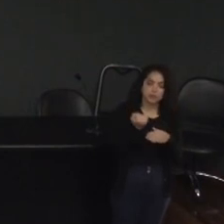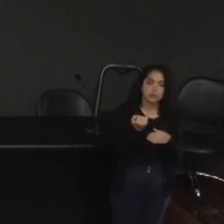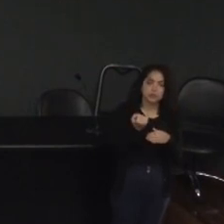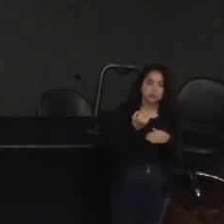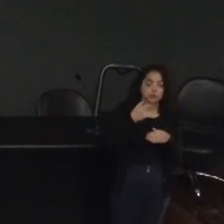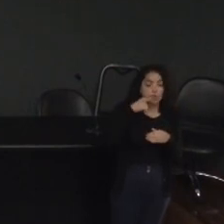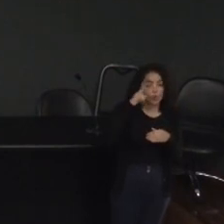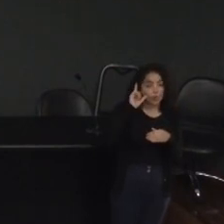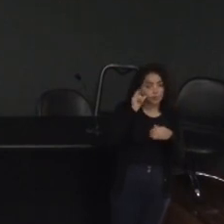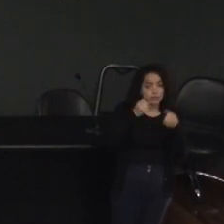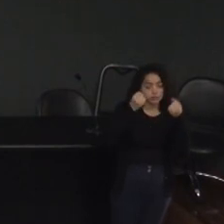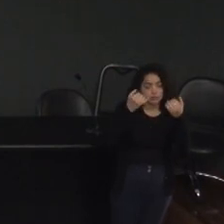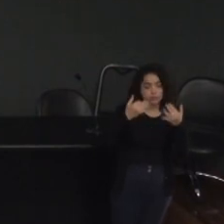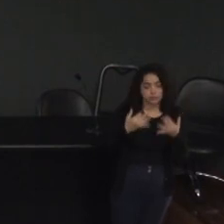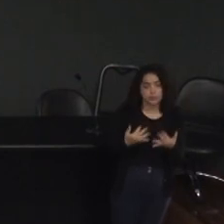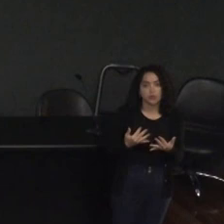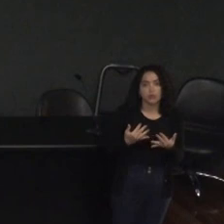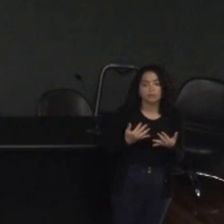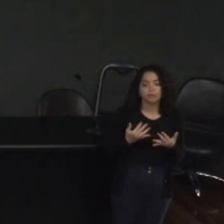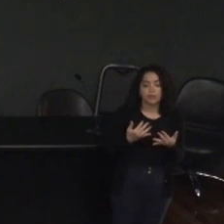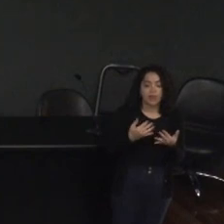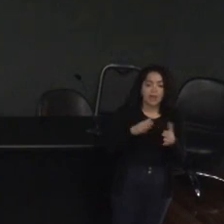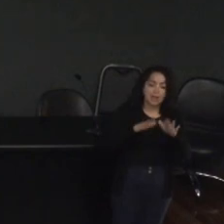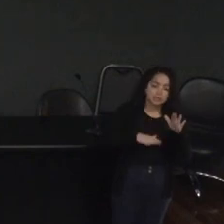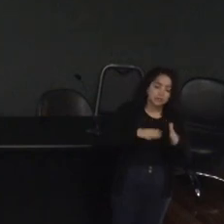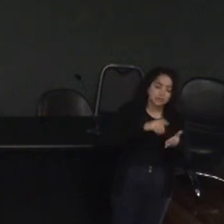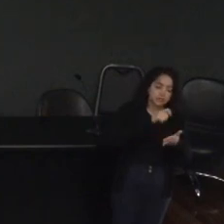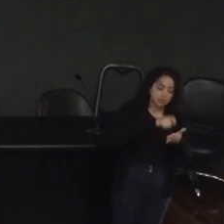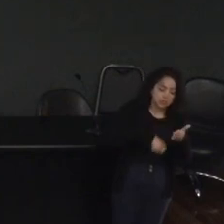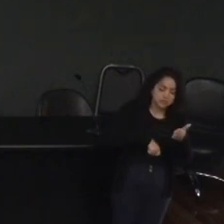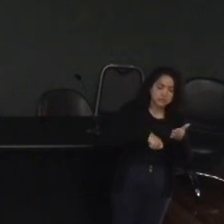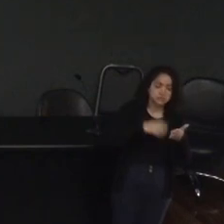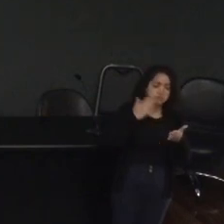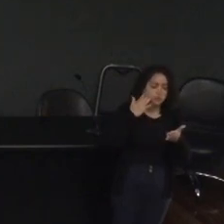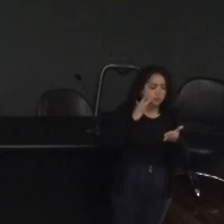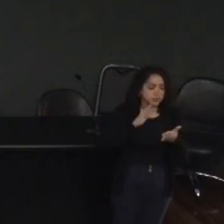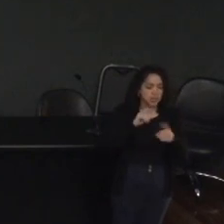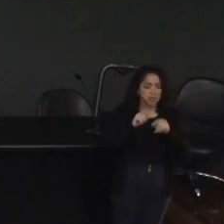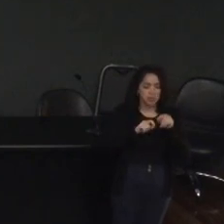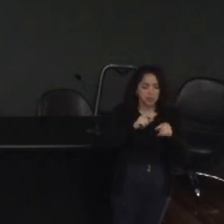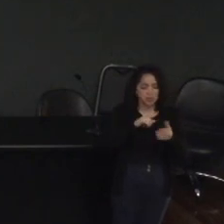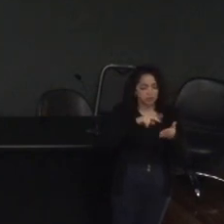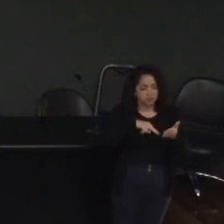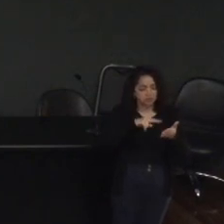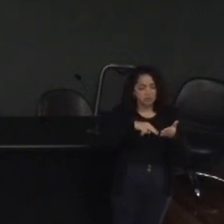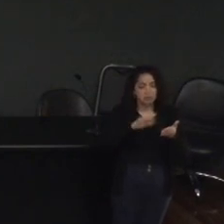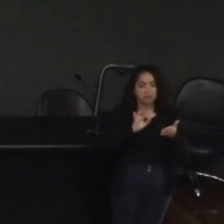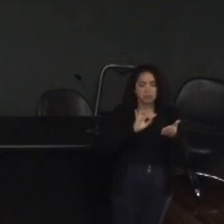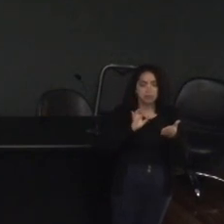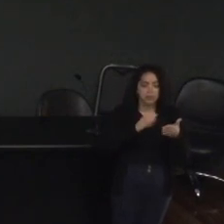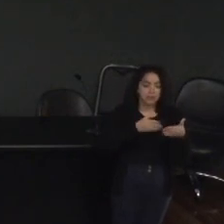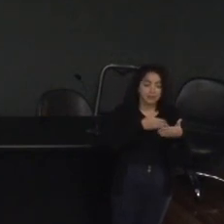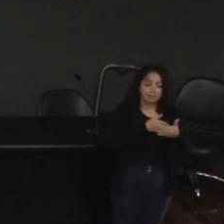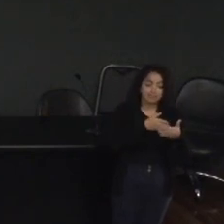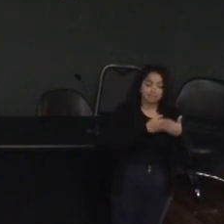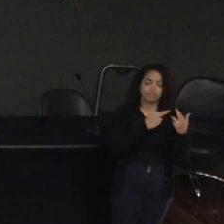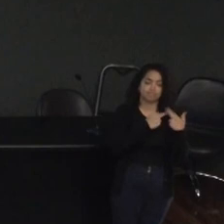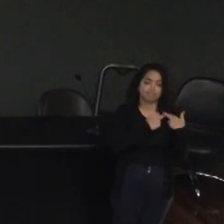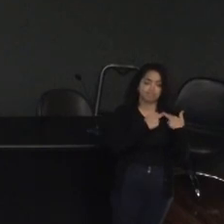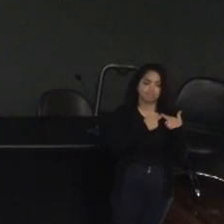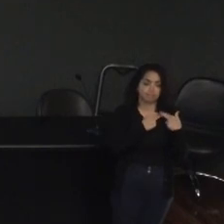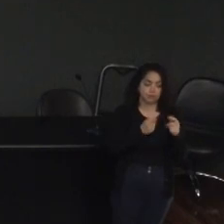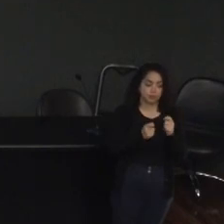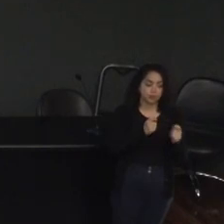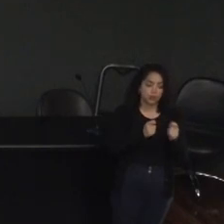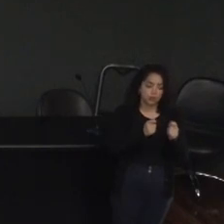ontem às vezes vocês assinam alguns termos de uso e nem sabe o que esse sistema de uso diz né mas ali você tá limitando a responsabilidade do